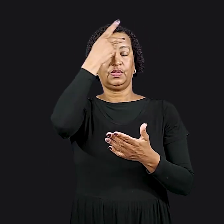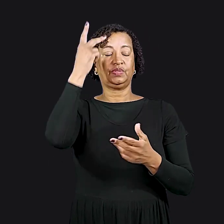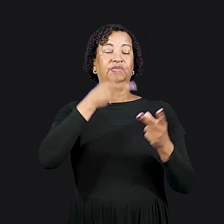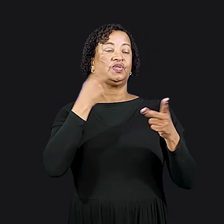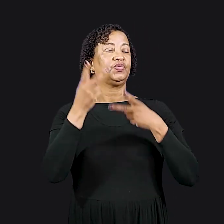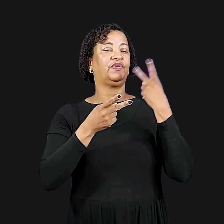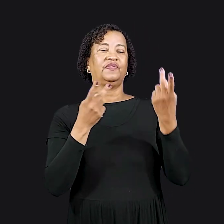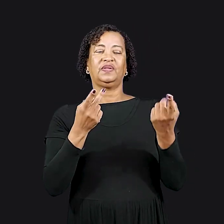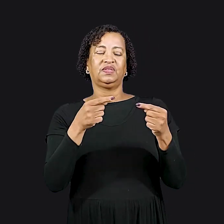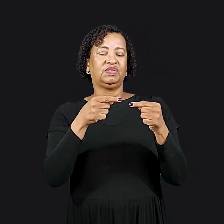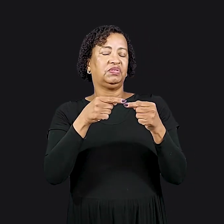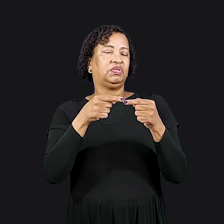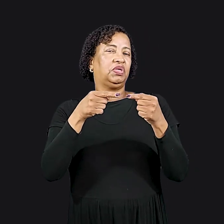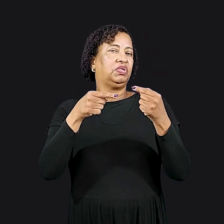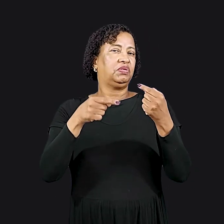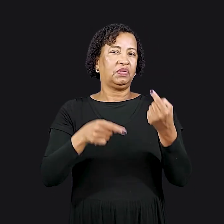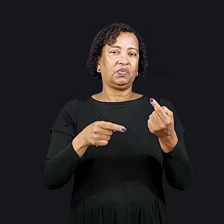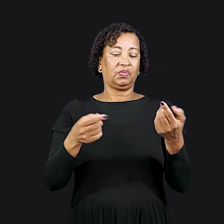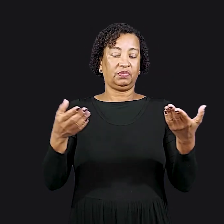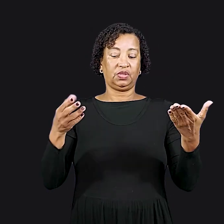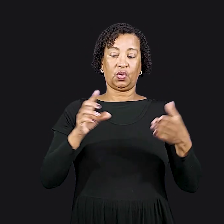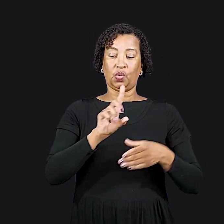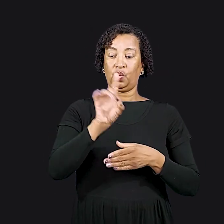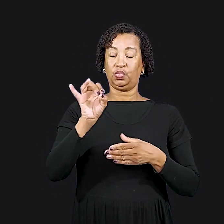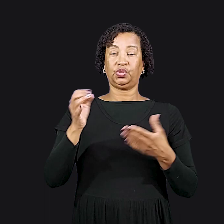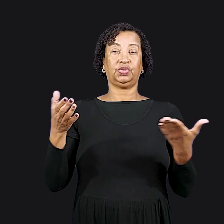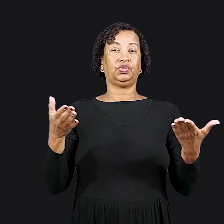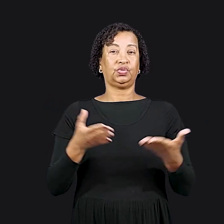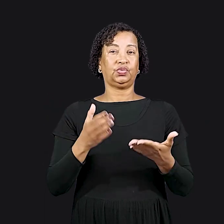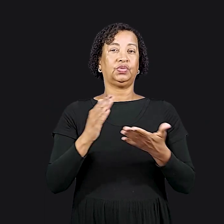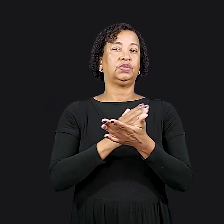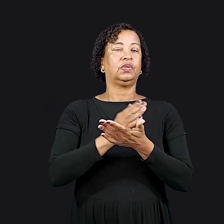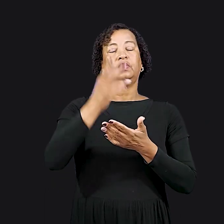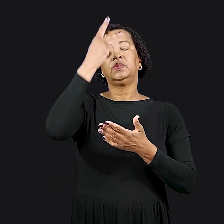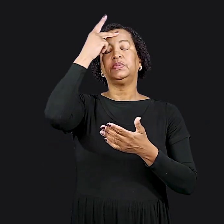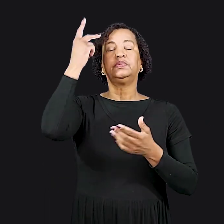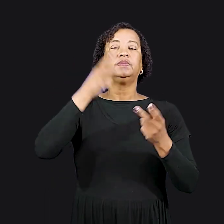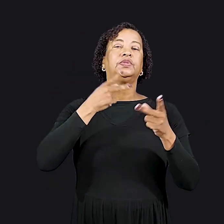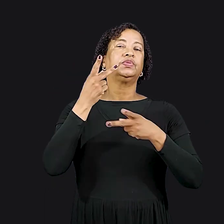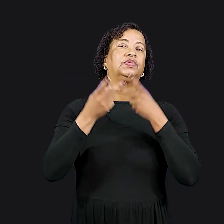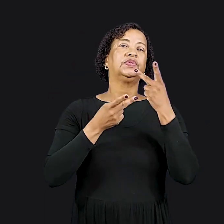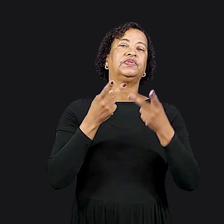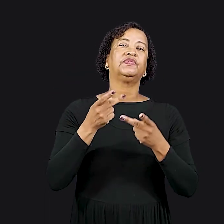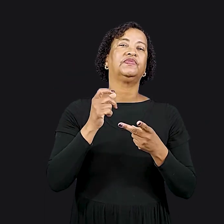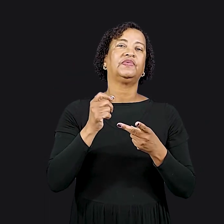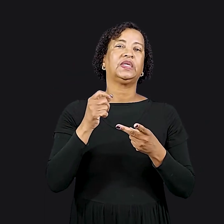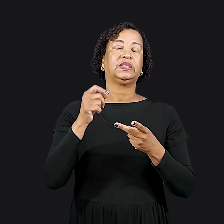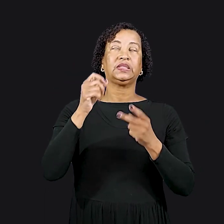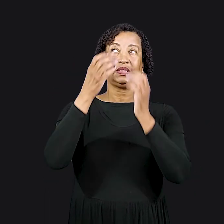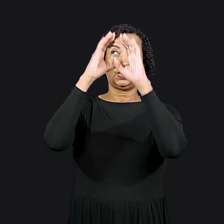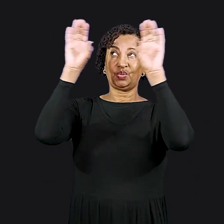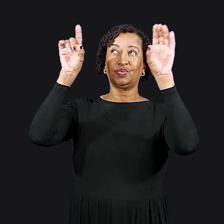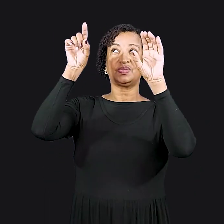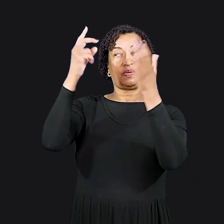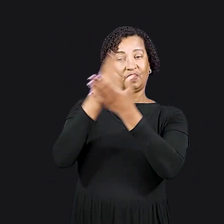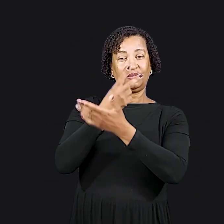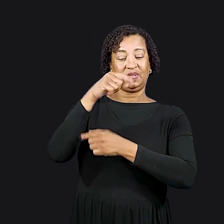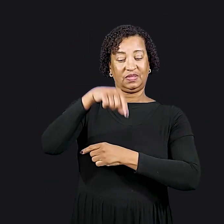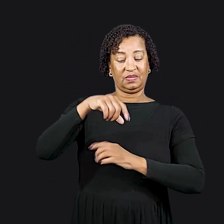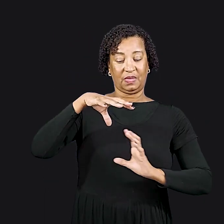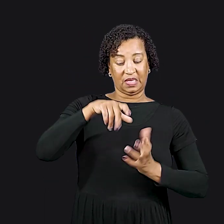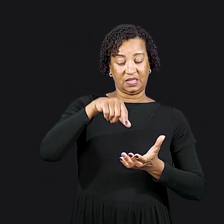pessoas dizem que eles não se aplicam aos nossos dias. Para algumas pessoas isso vale para o céu, mas não funciona aqui nesse